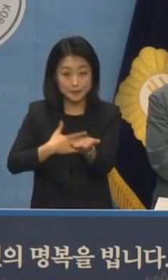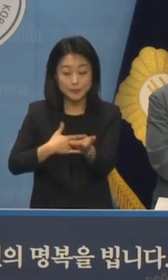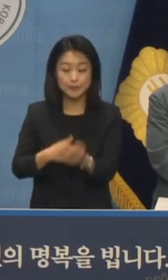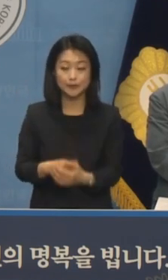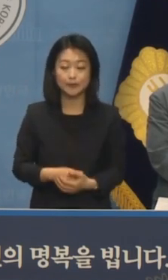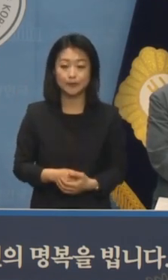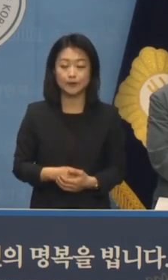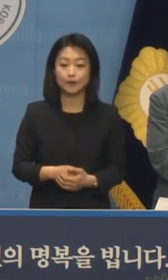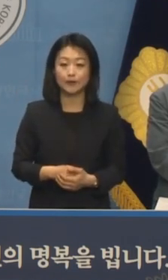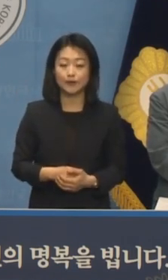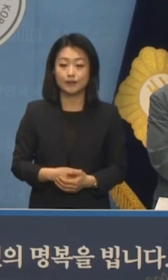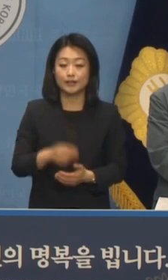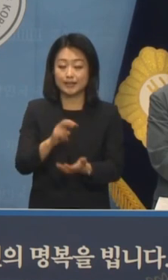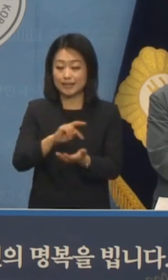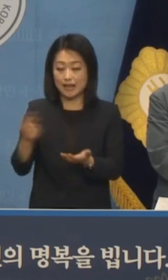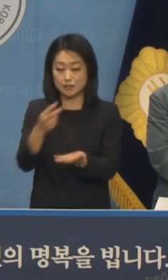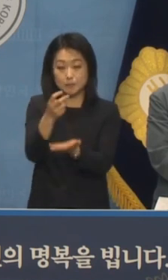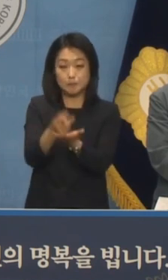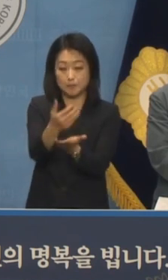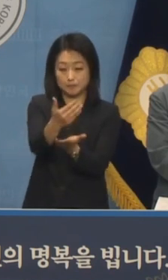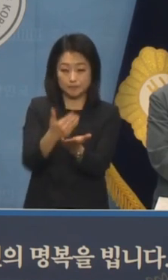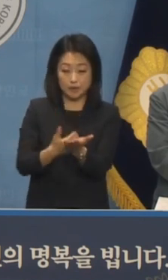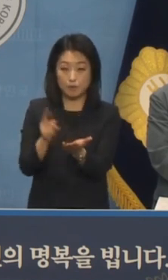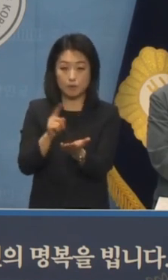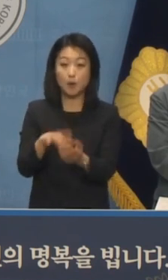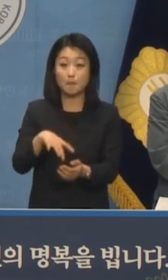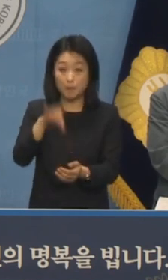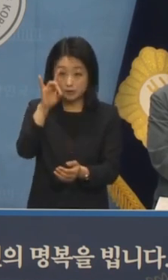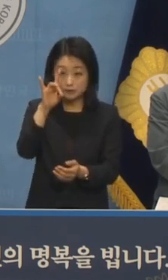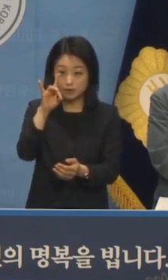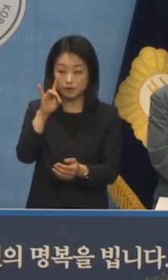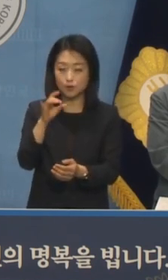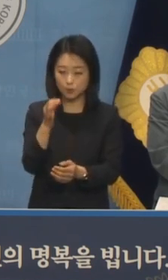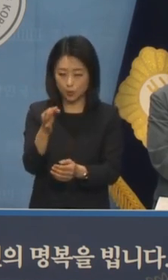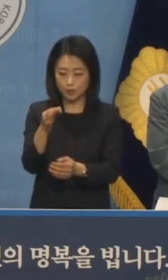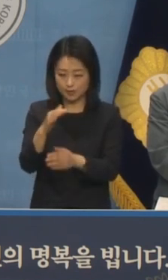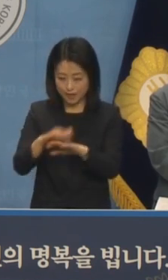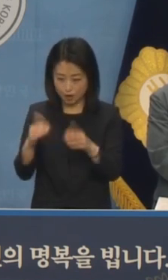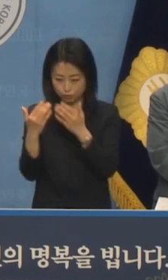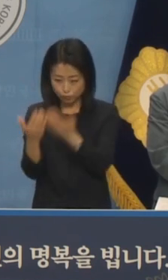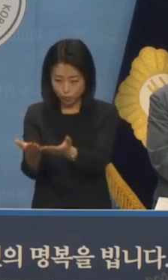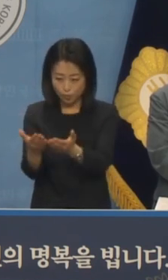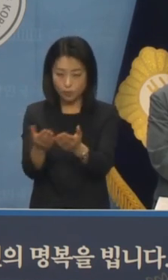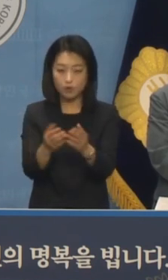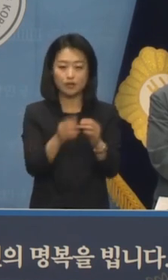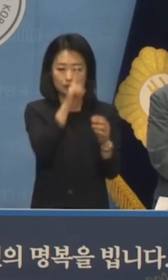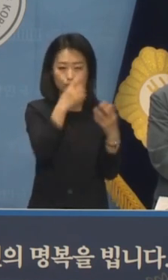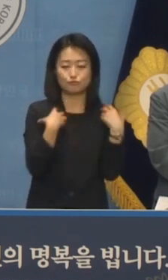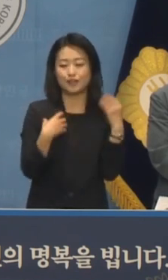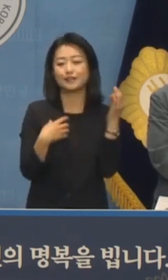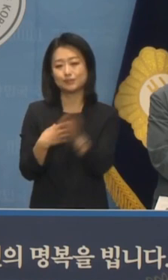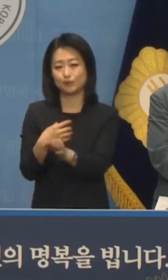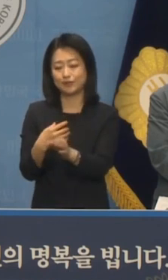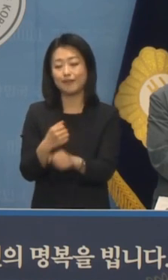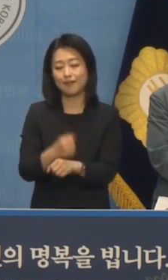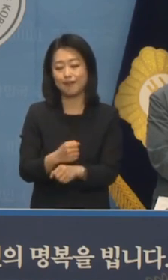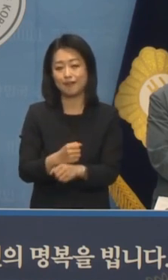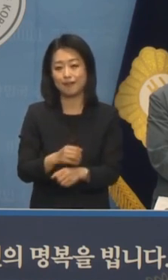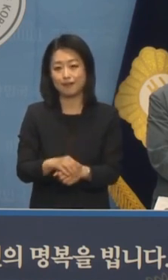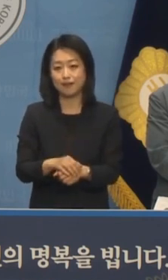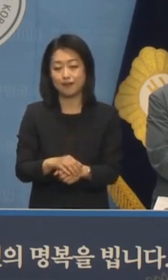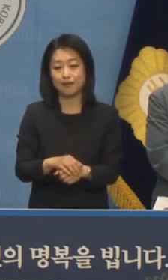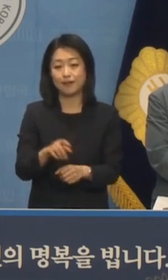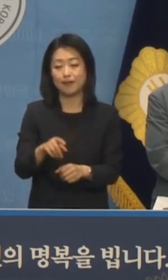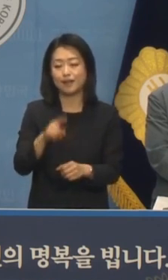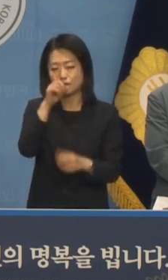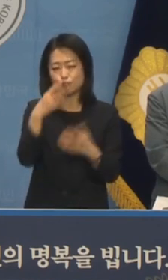이 개정법에는 선지원 후 구상제도가 포함되어 있는데 이것은 전국의 전세 사기 피해자분들이 가장